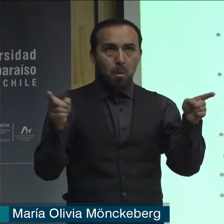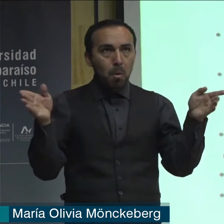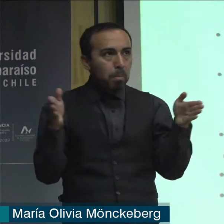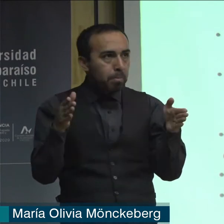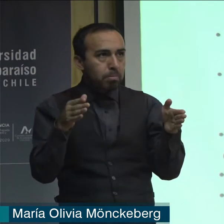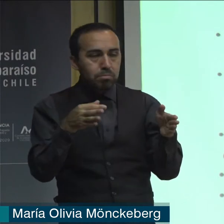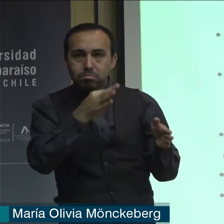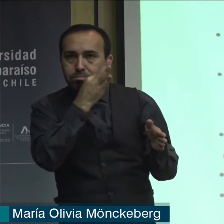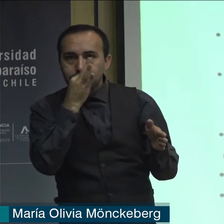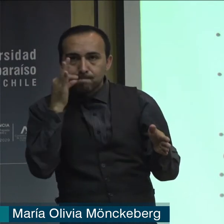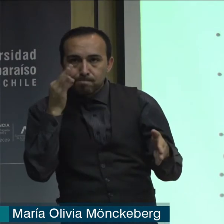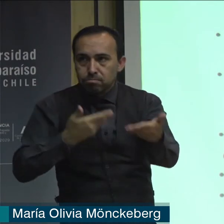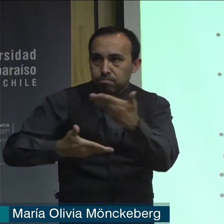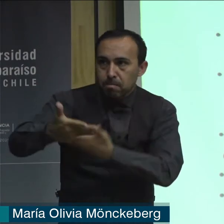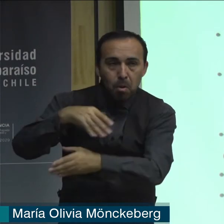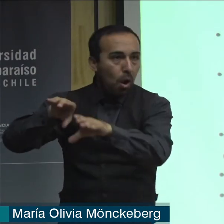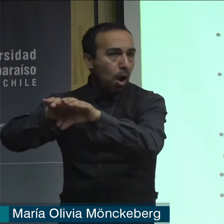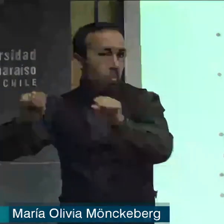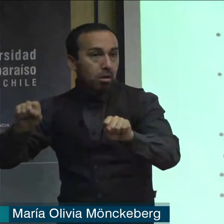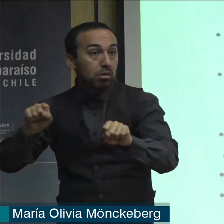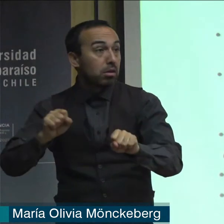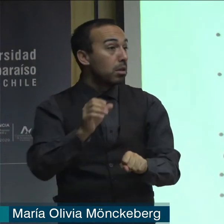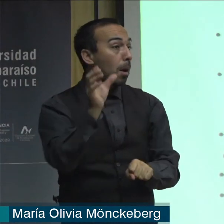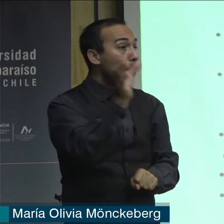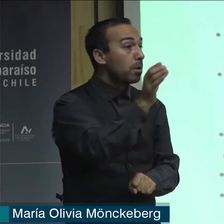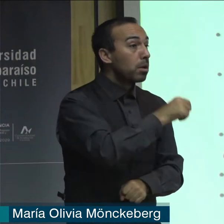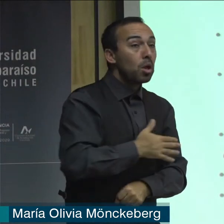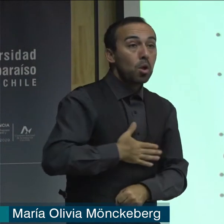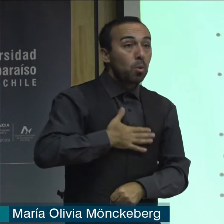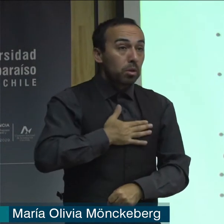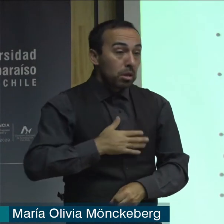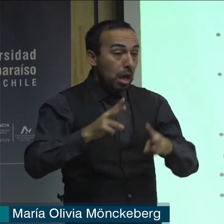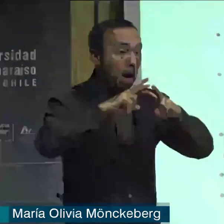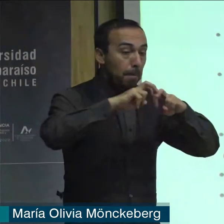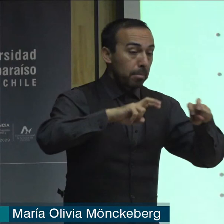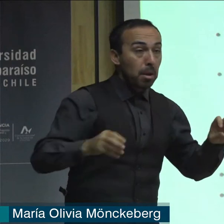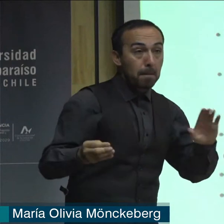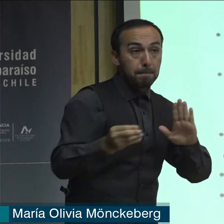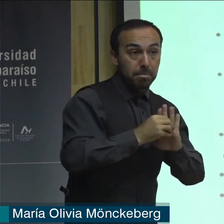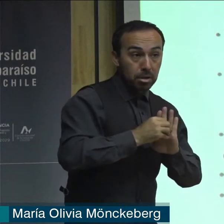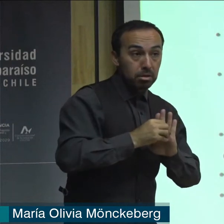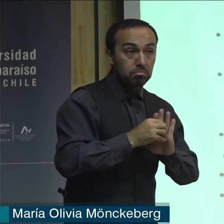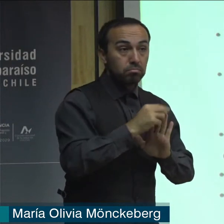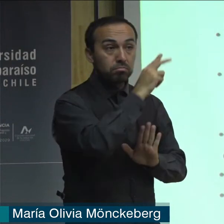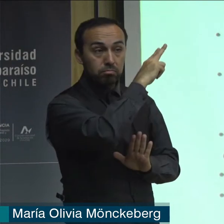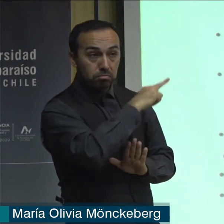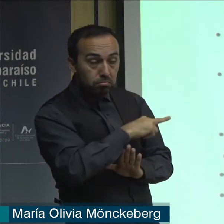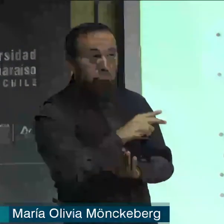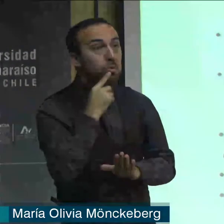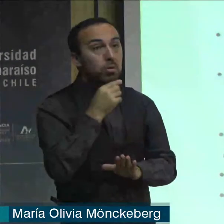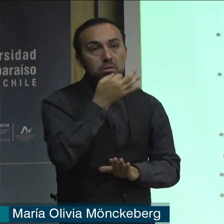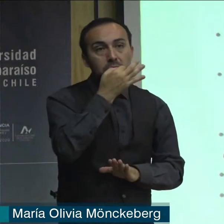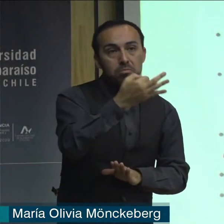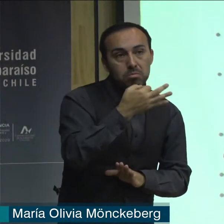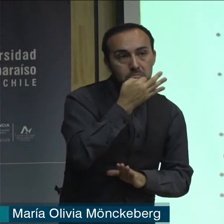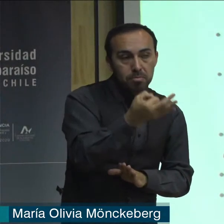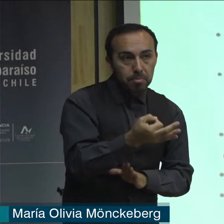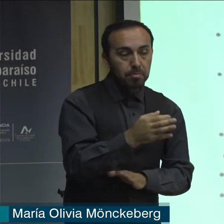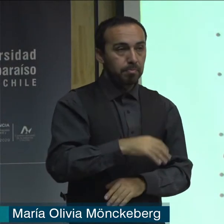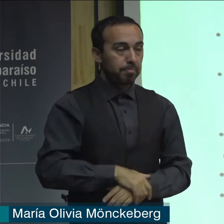a los que tengan interés por investigar más de estas cosas les paso un dato si es que no lo han